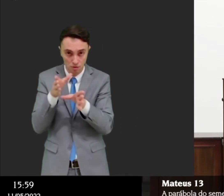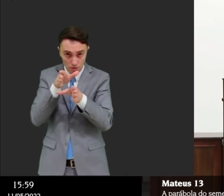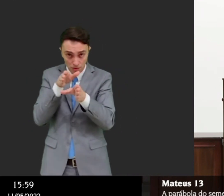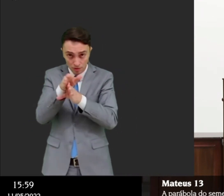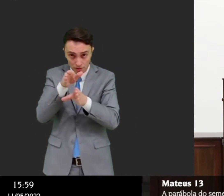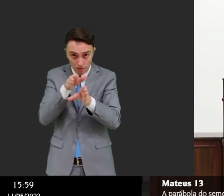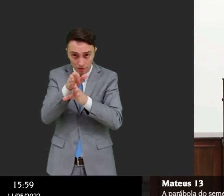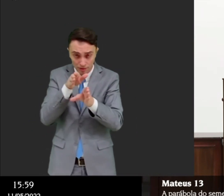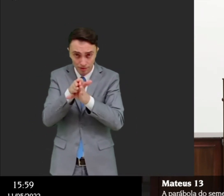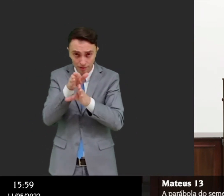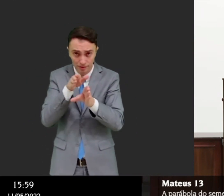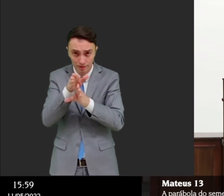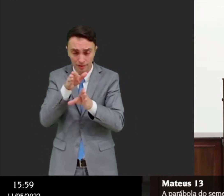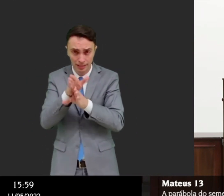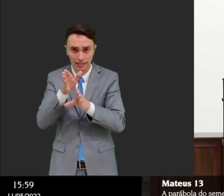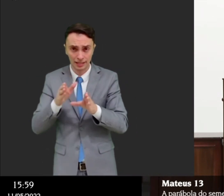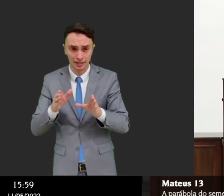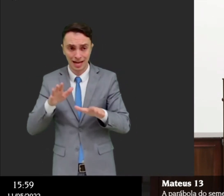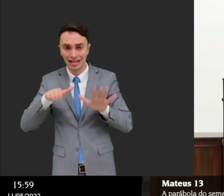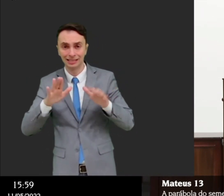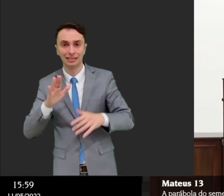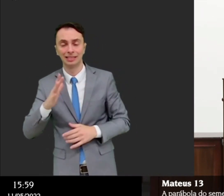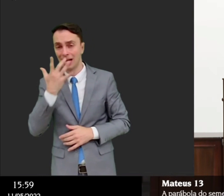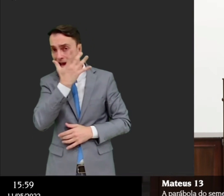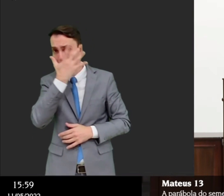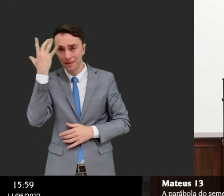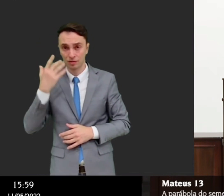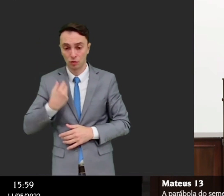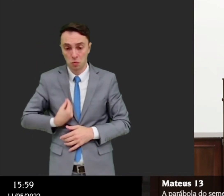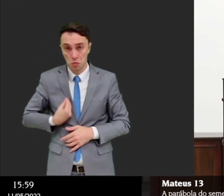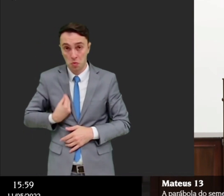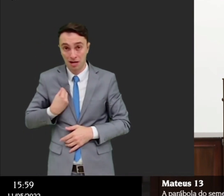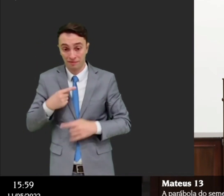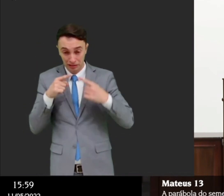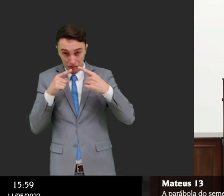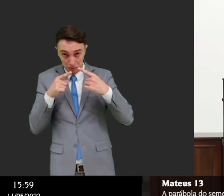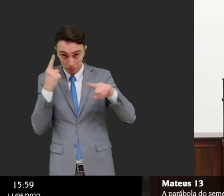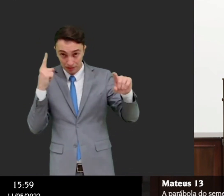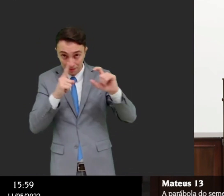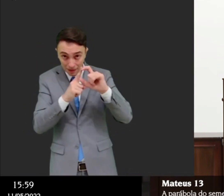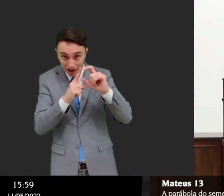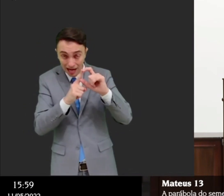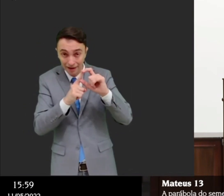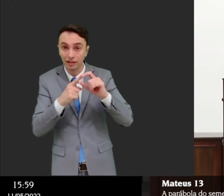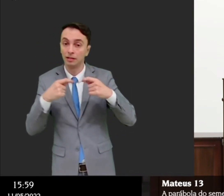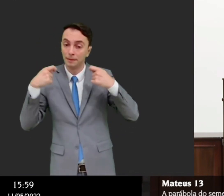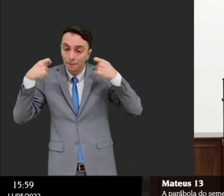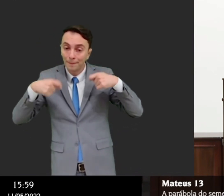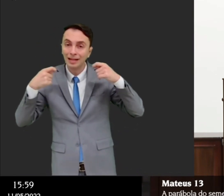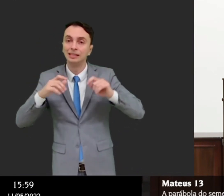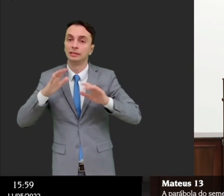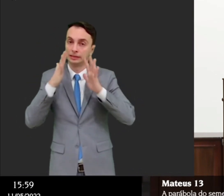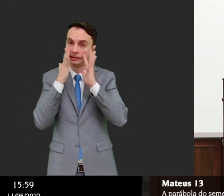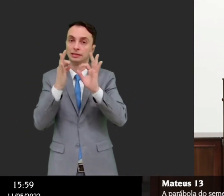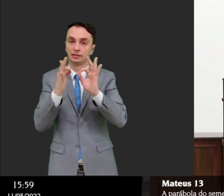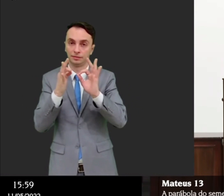de uma vida nossa que não está de acordo com a palavra, nós temos que nos ater. Se ele vai dar para aquele que tem,